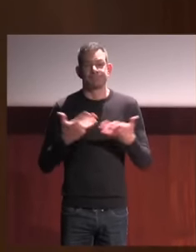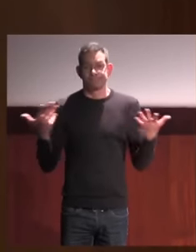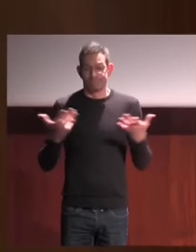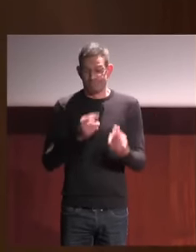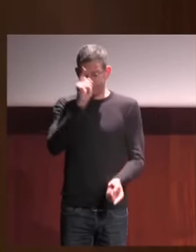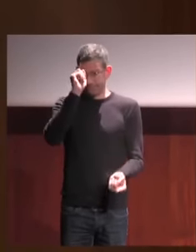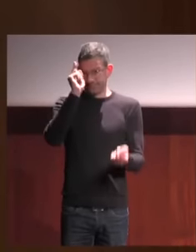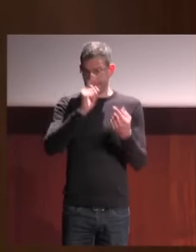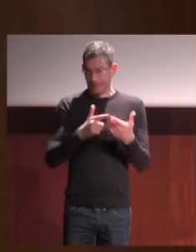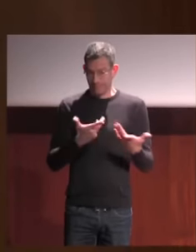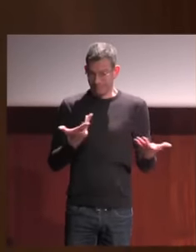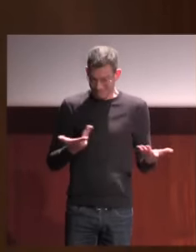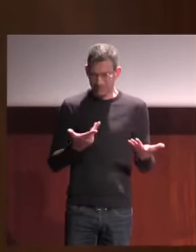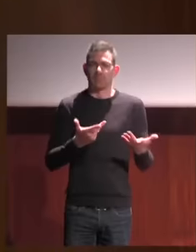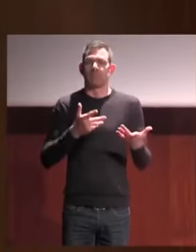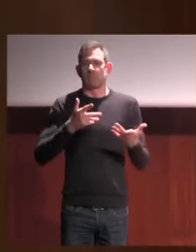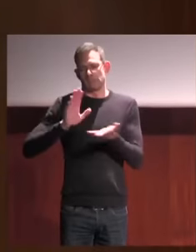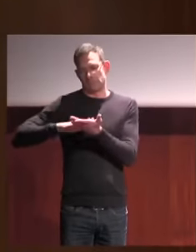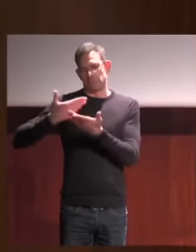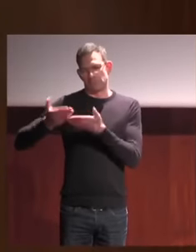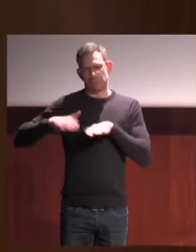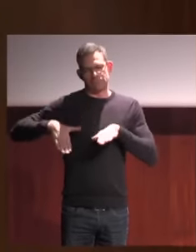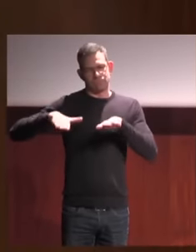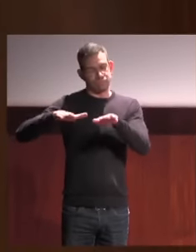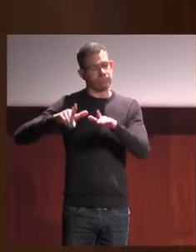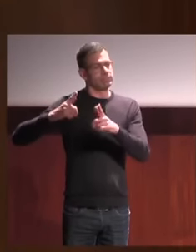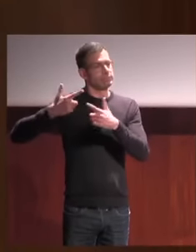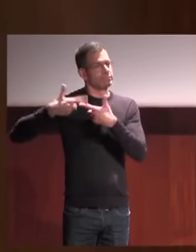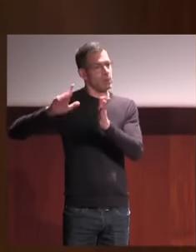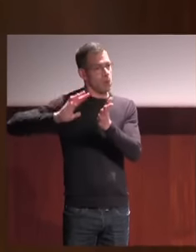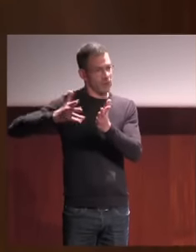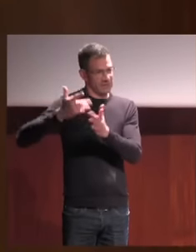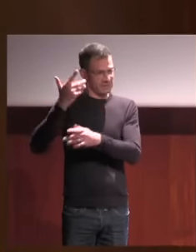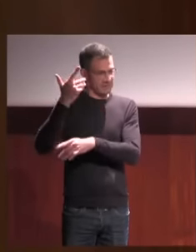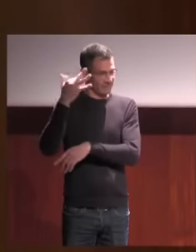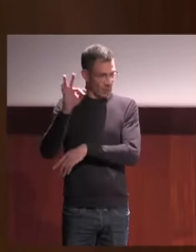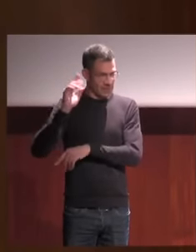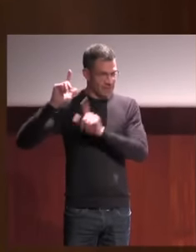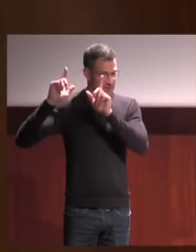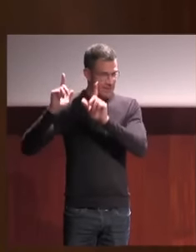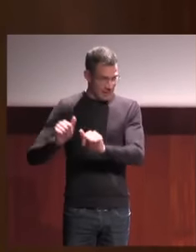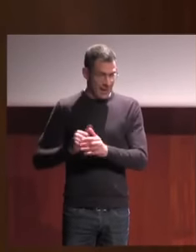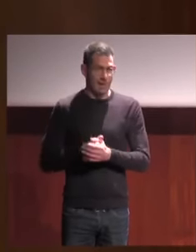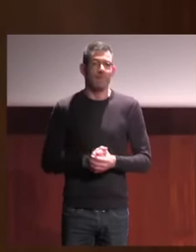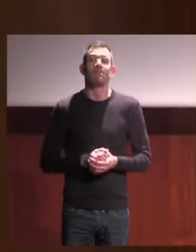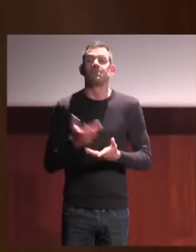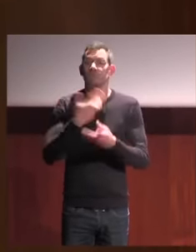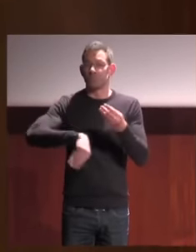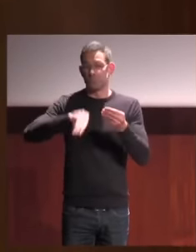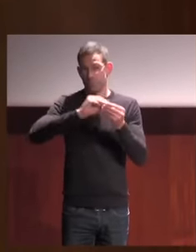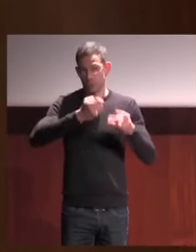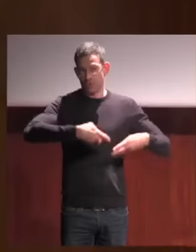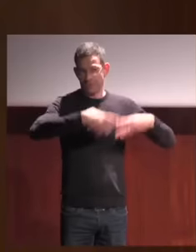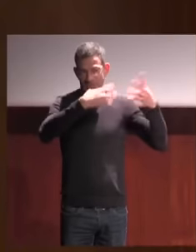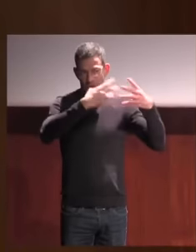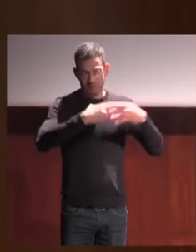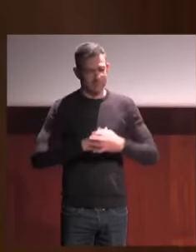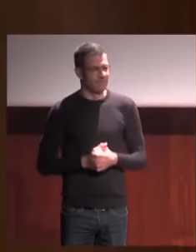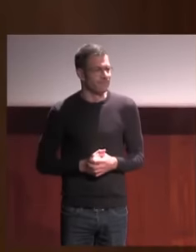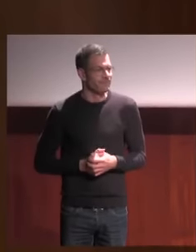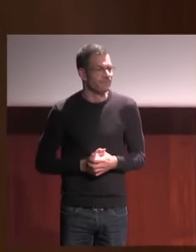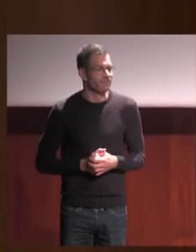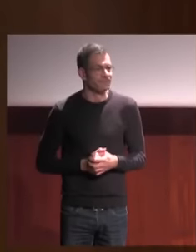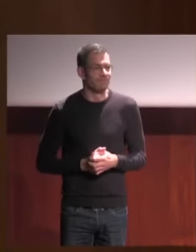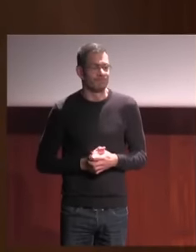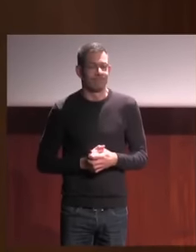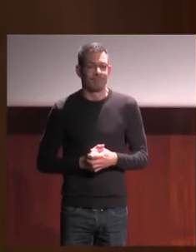thématique, cet atelier sera traduit simultanément en langue de signes française et bénéficiera d'une vélotypie. Je